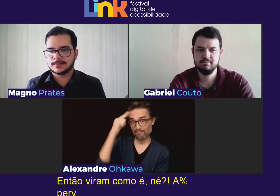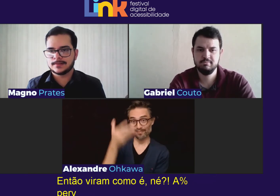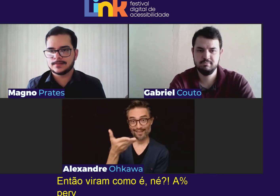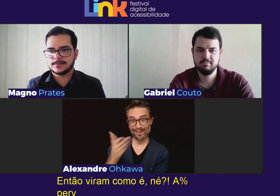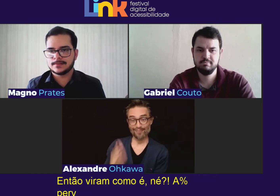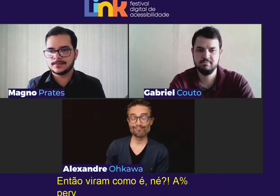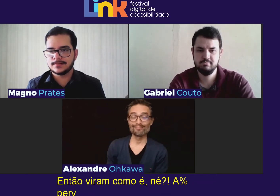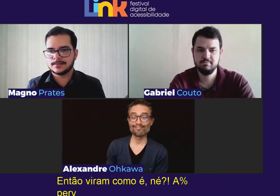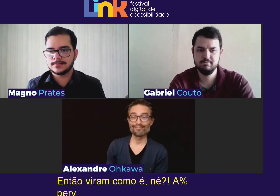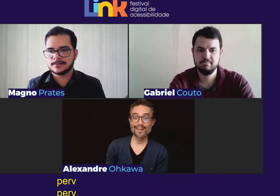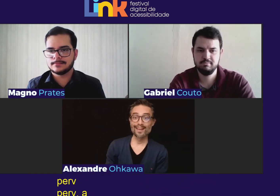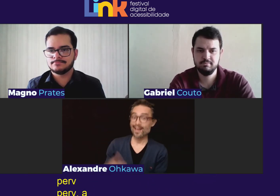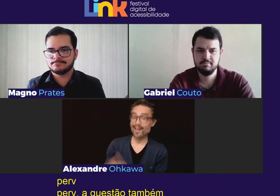também sobre a FENES.